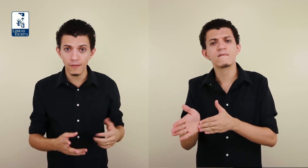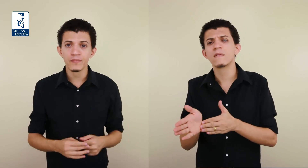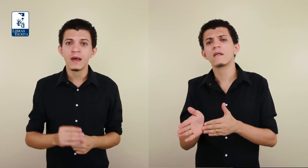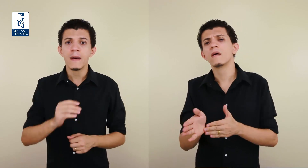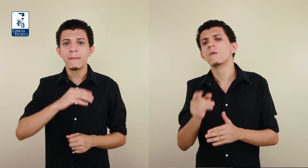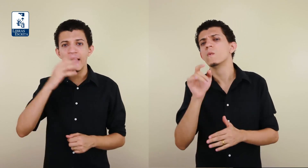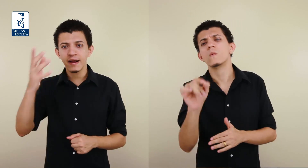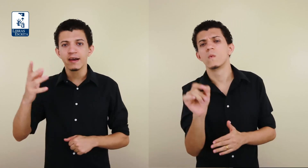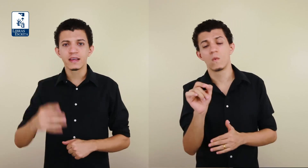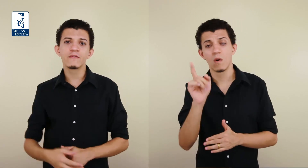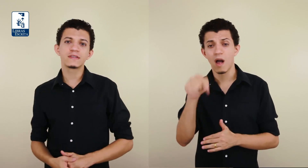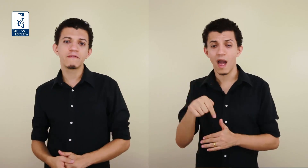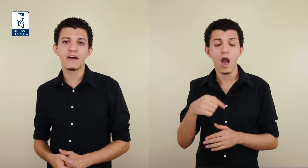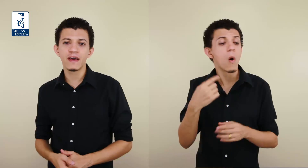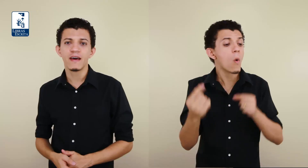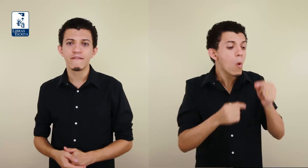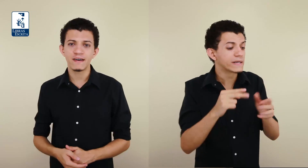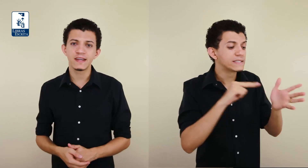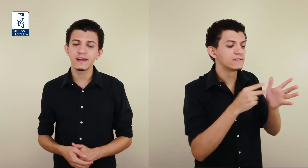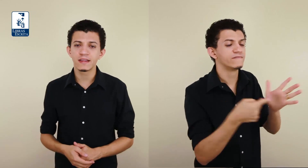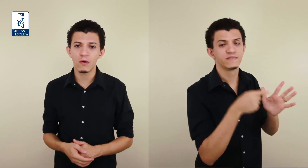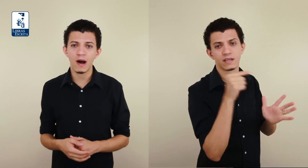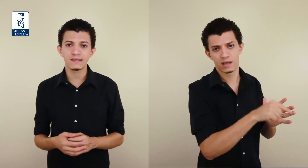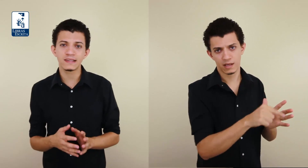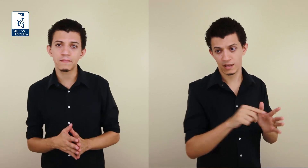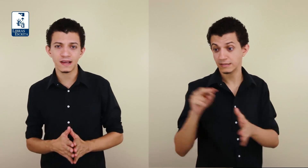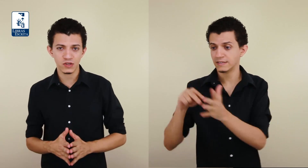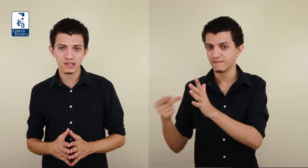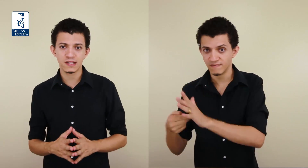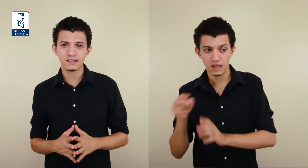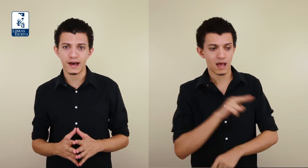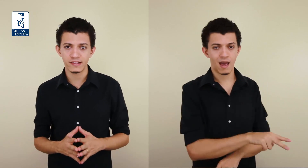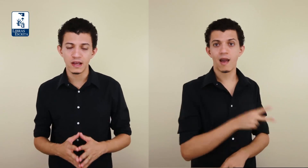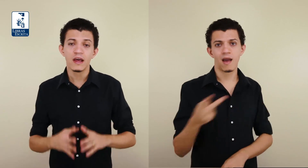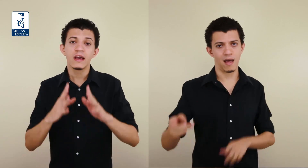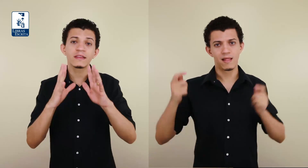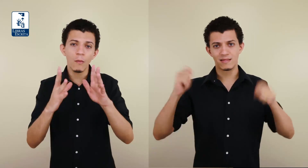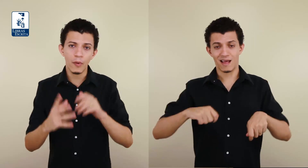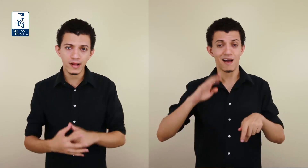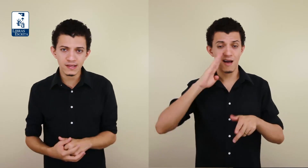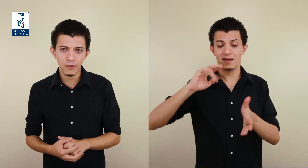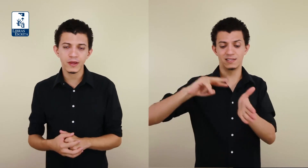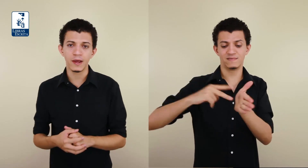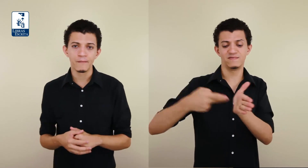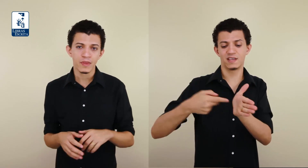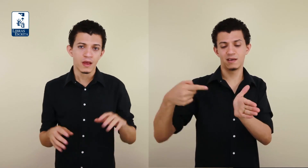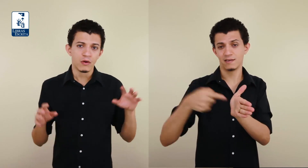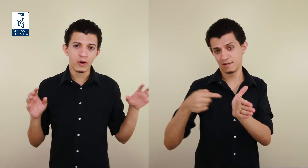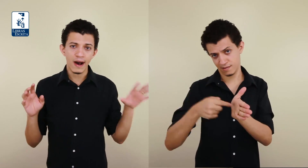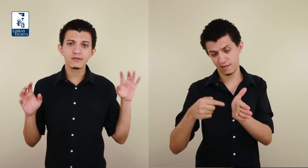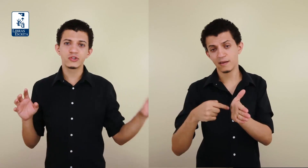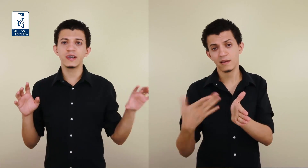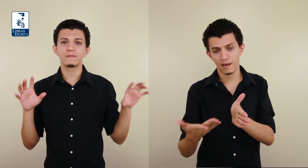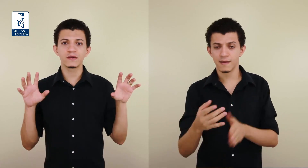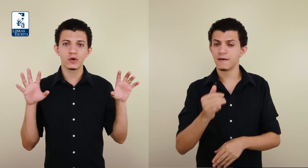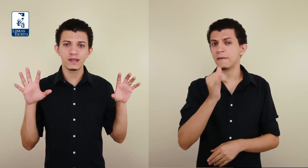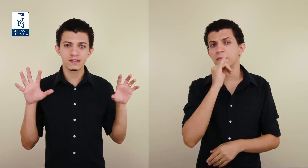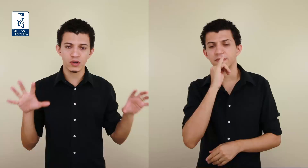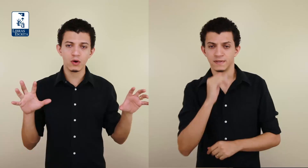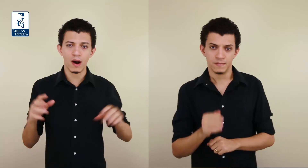expressão, para que você venha fazer então as adaptações necessárias. Então, por exemplo aqui, no caso de expressões que são